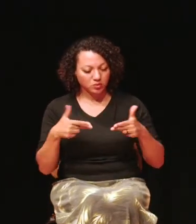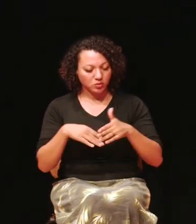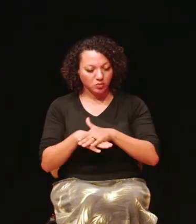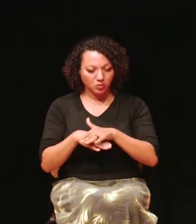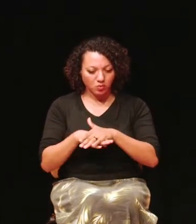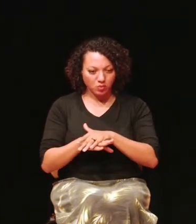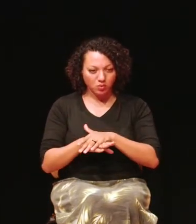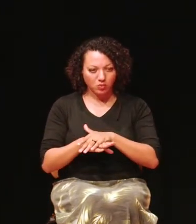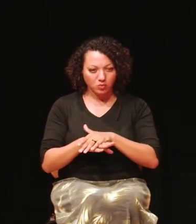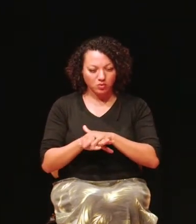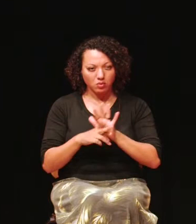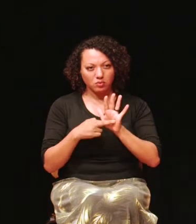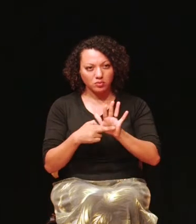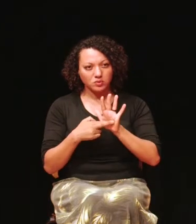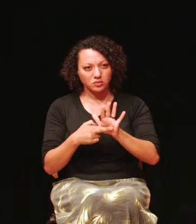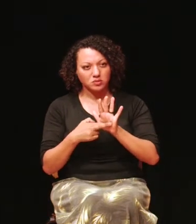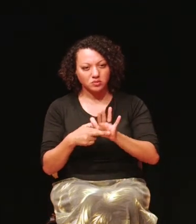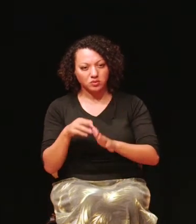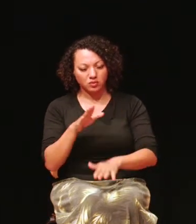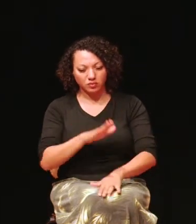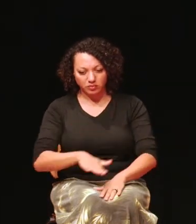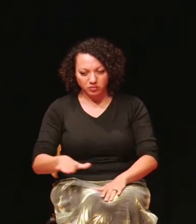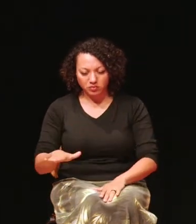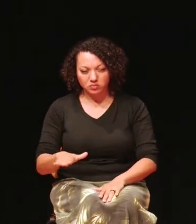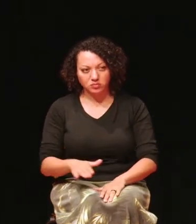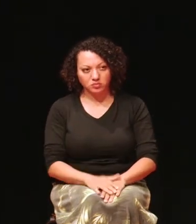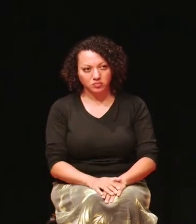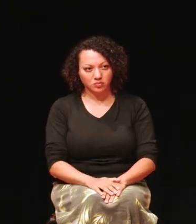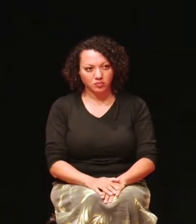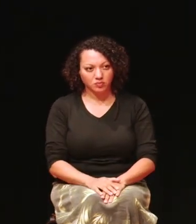coleção, da representação da infância,